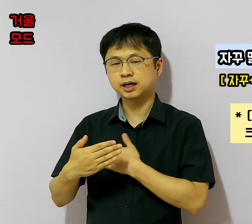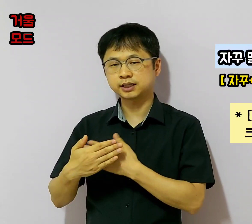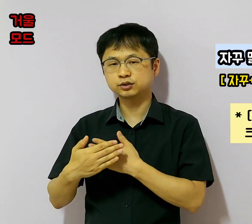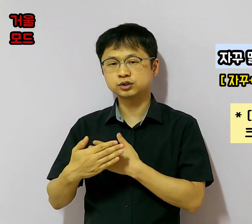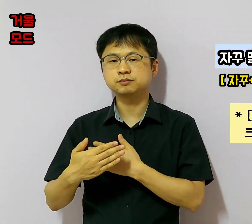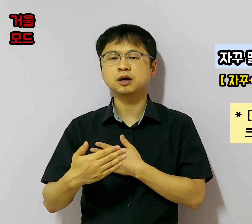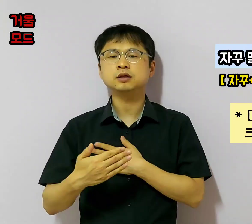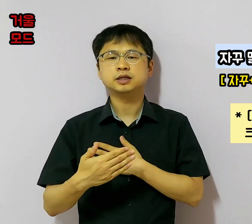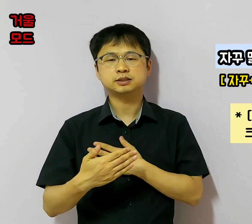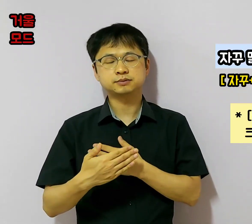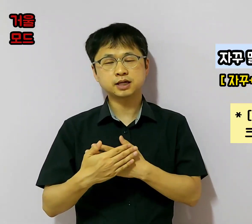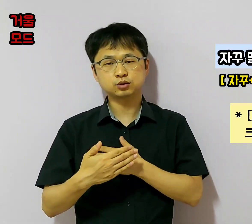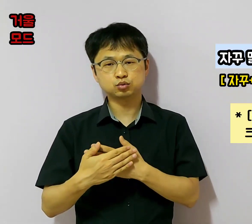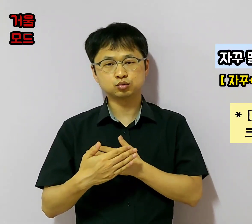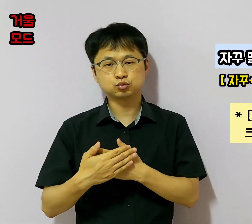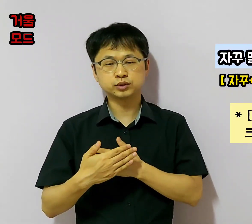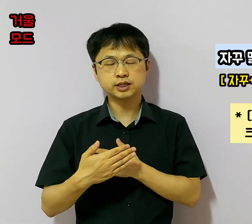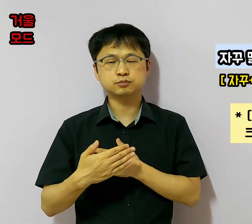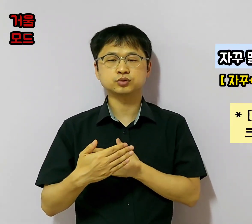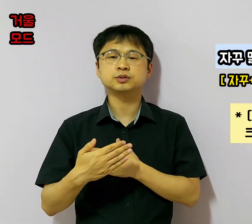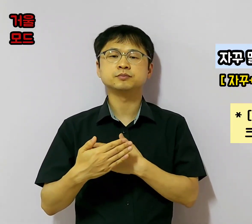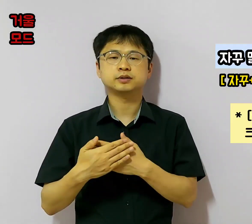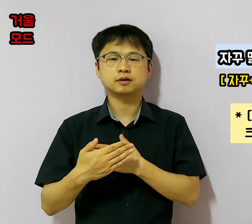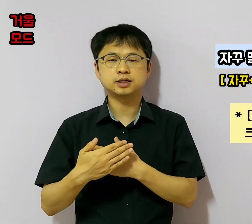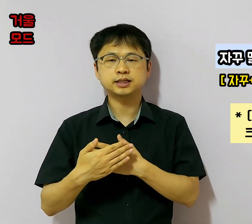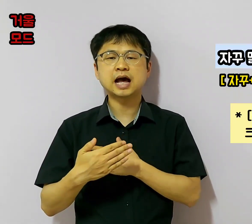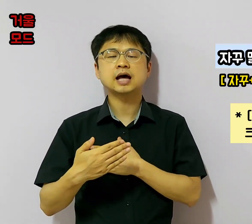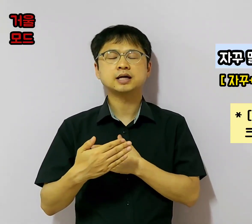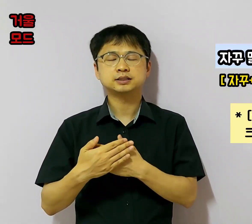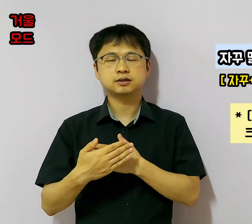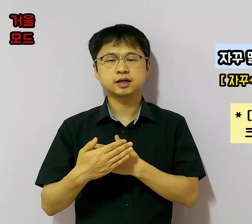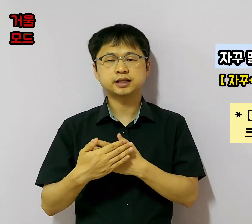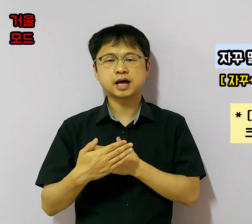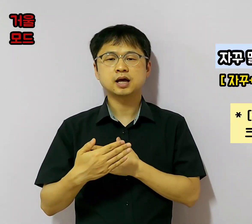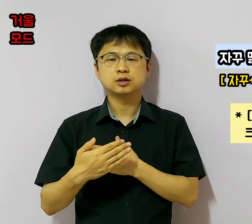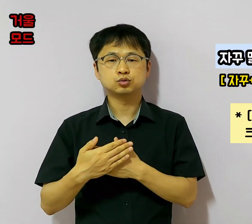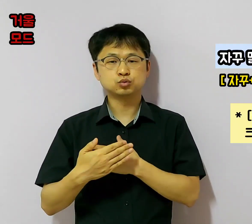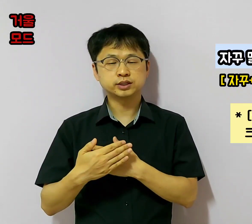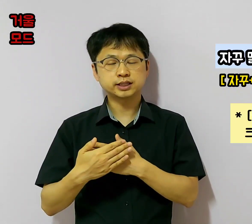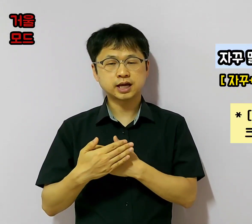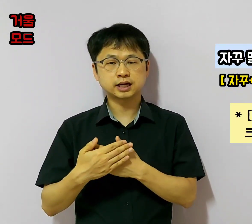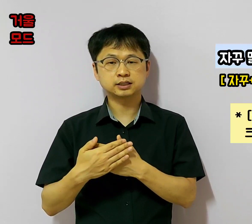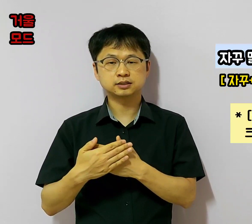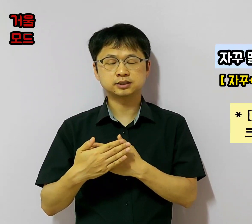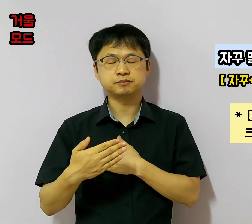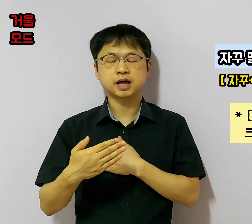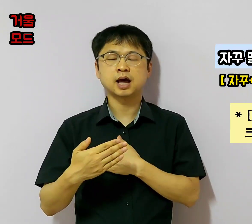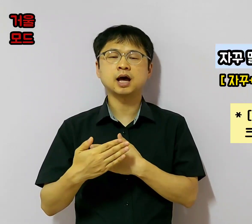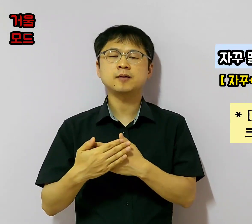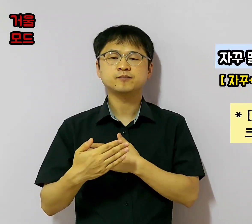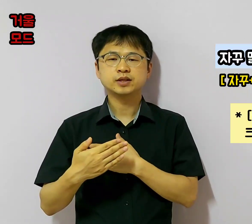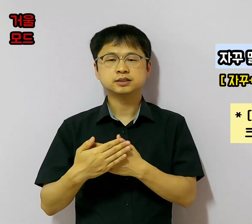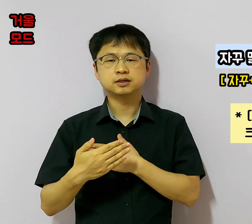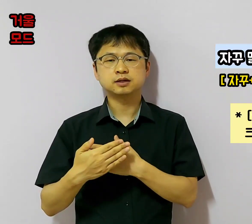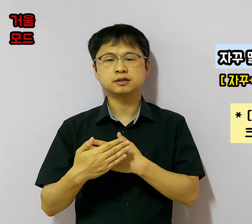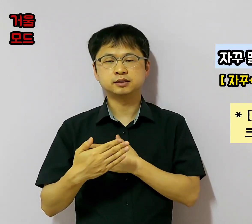갔다 해주시면 심장이 두근두근 되는 모습, 떨리다, 설레다, 두근대다 라는 뜻입니다.